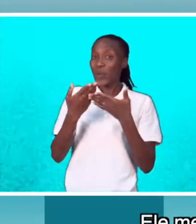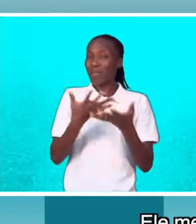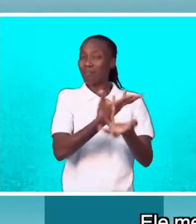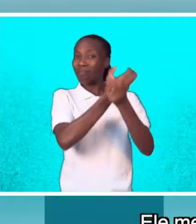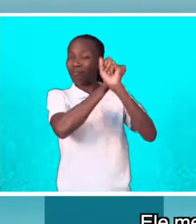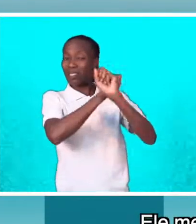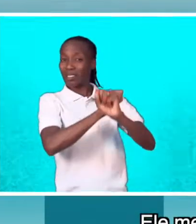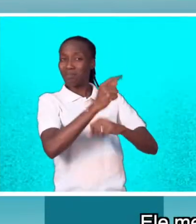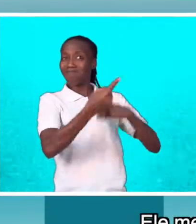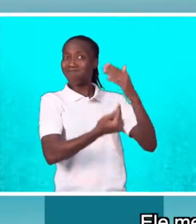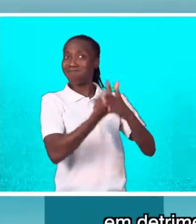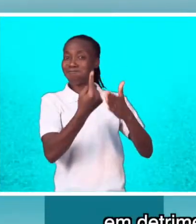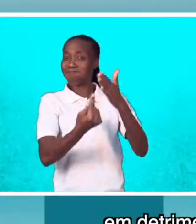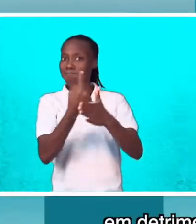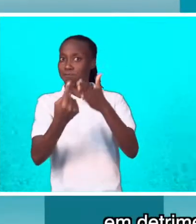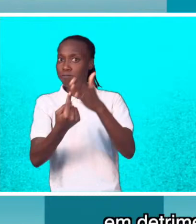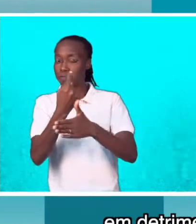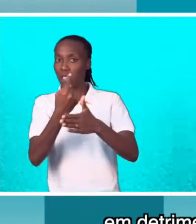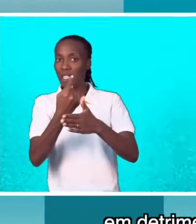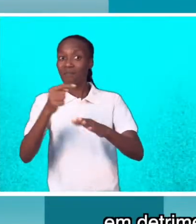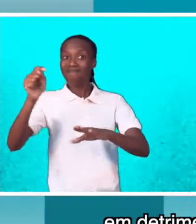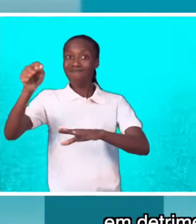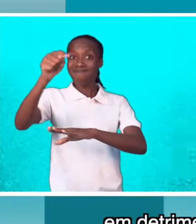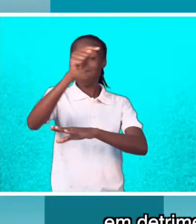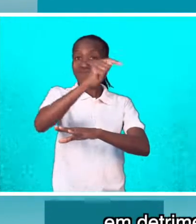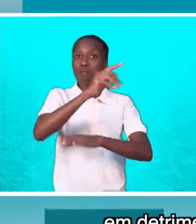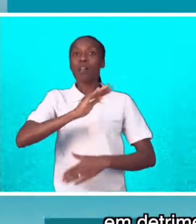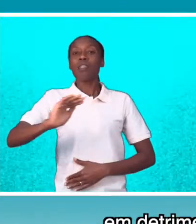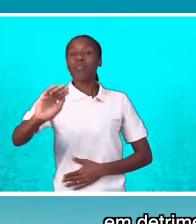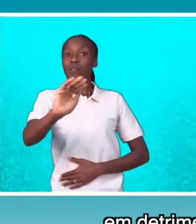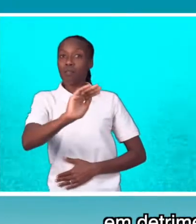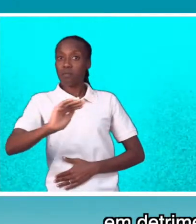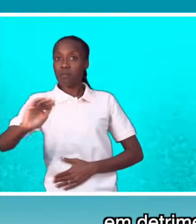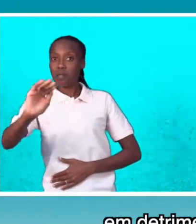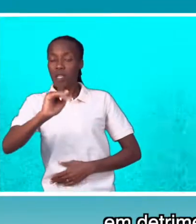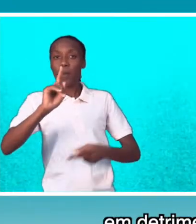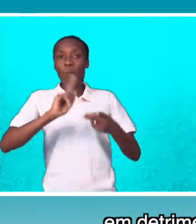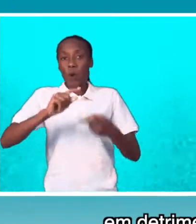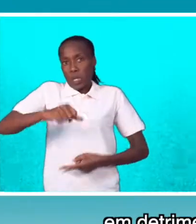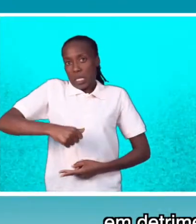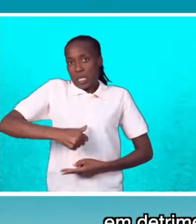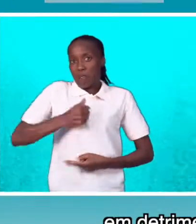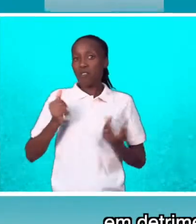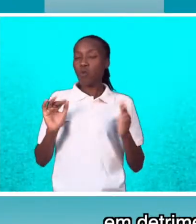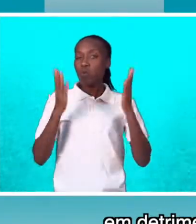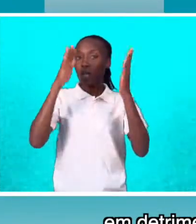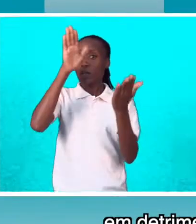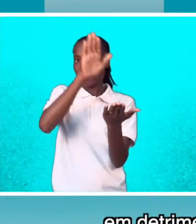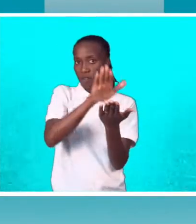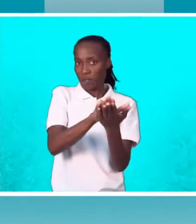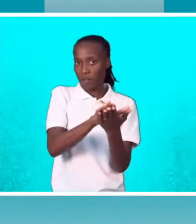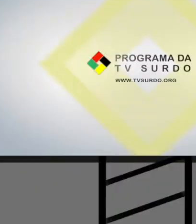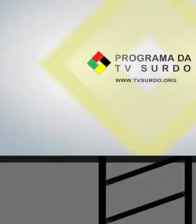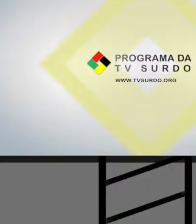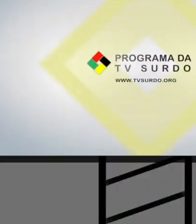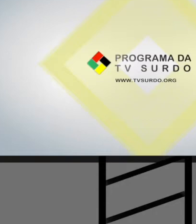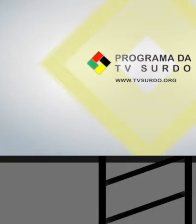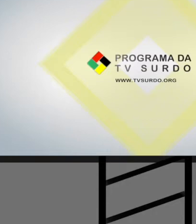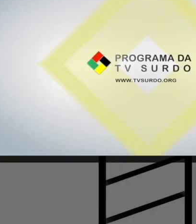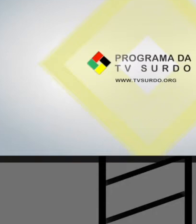o mapa que lhe protege, em detrimento dos riscos que pairam na sociedade ou na sua zona de origem.